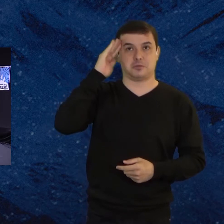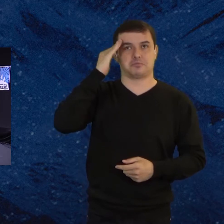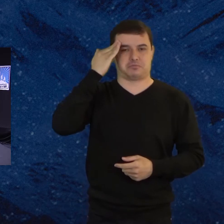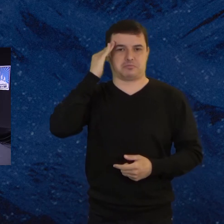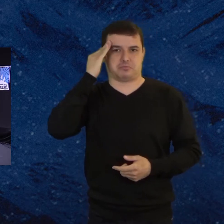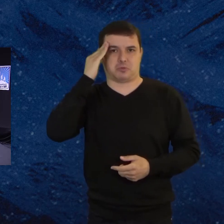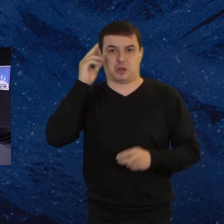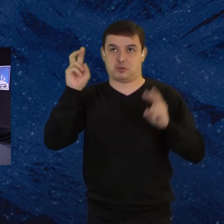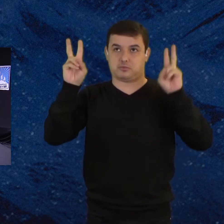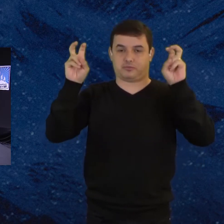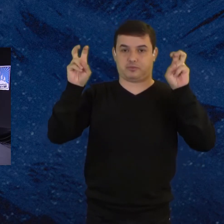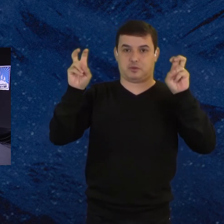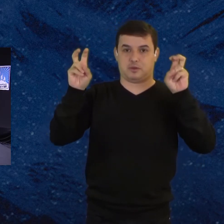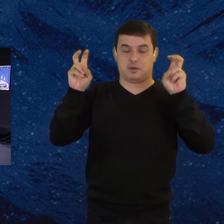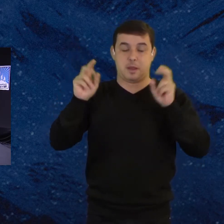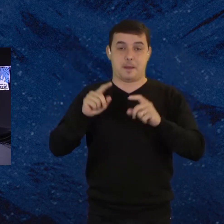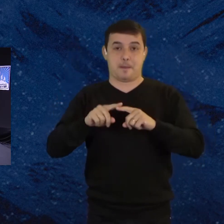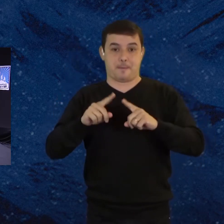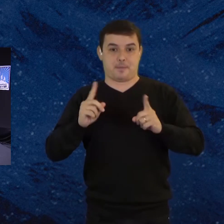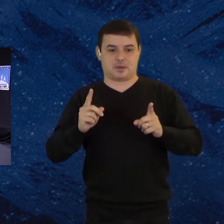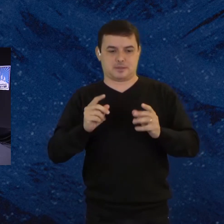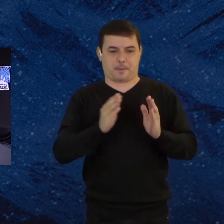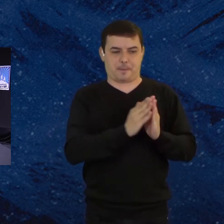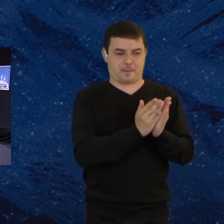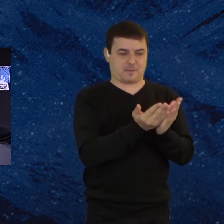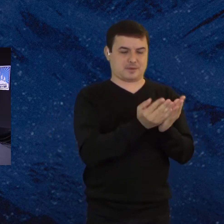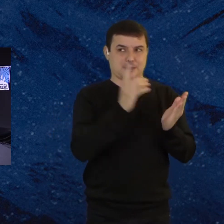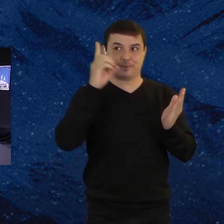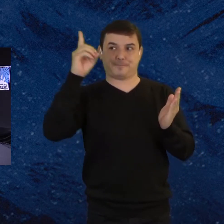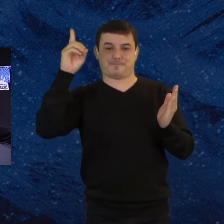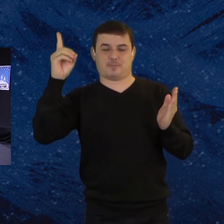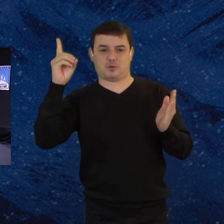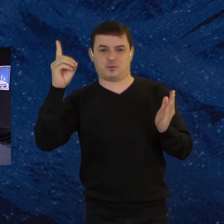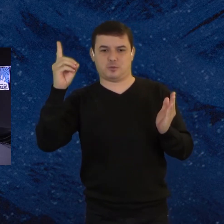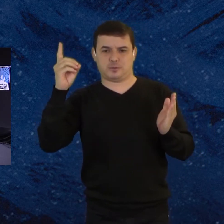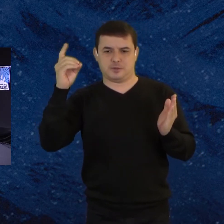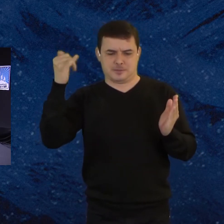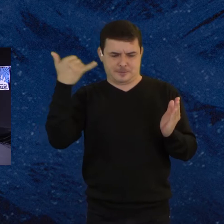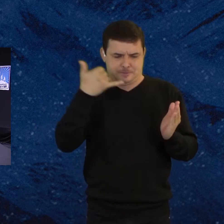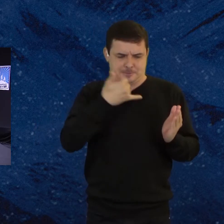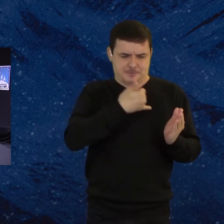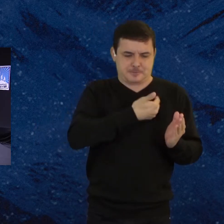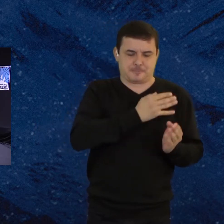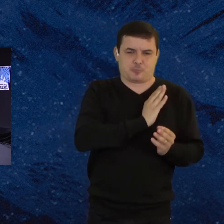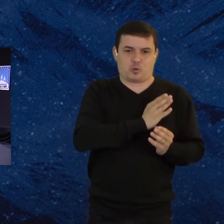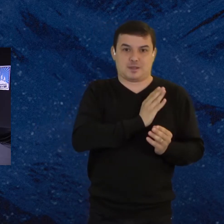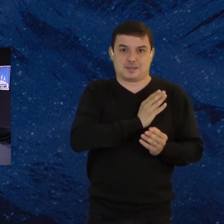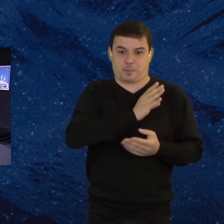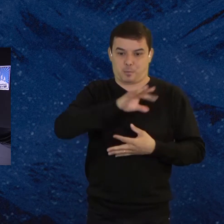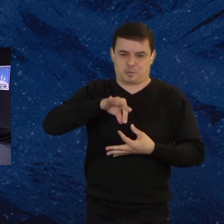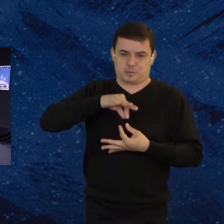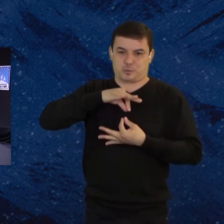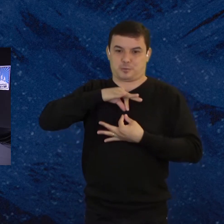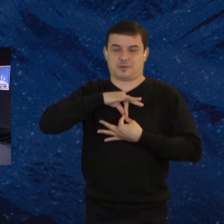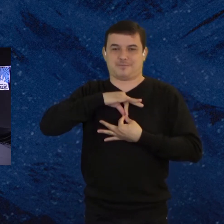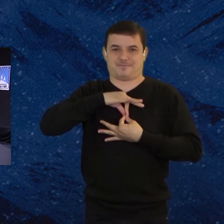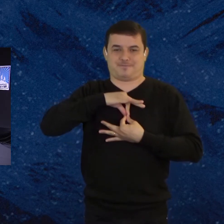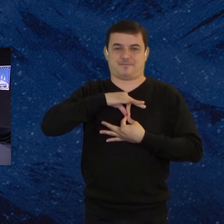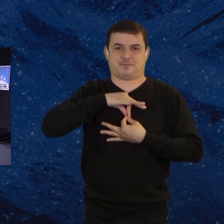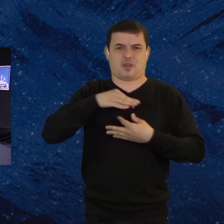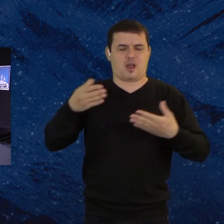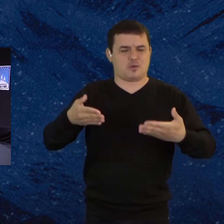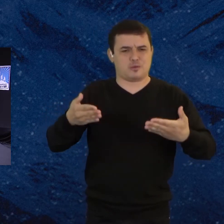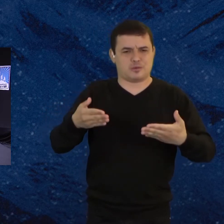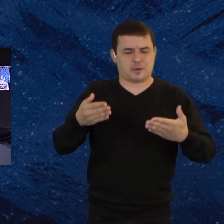né? Agora, a palavra do Senhor, você ouve com o Espírito. Então, nesse momento, ouça a palavra